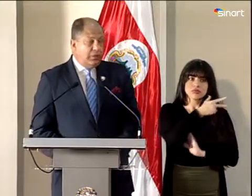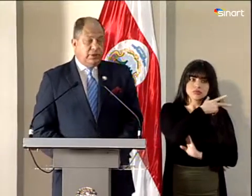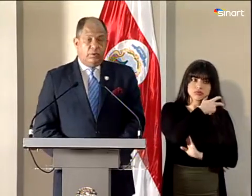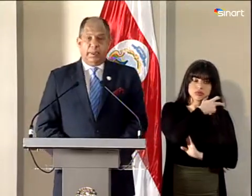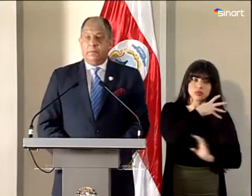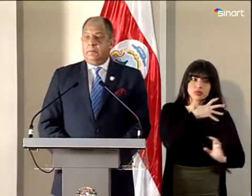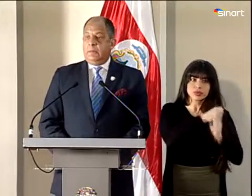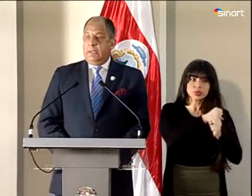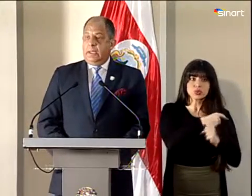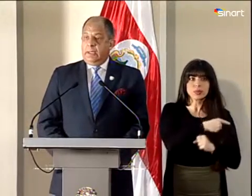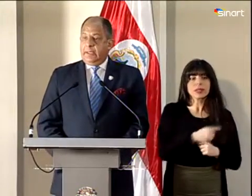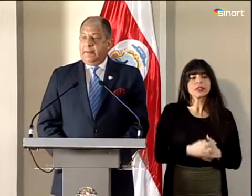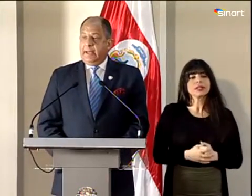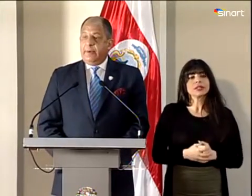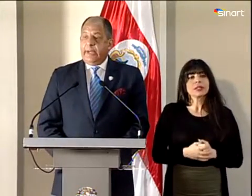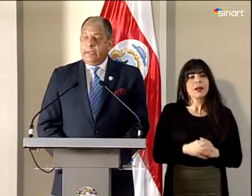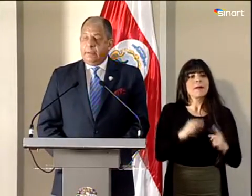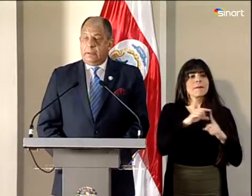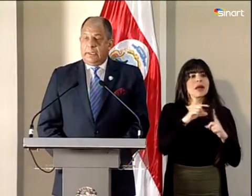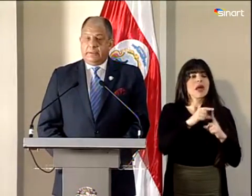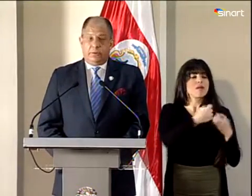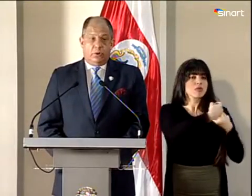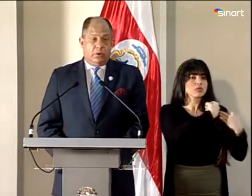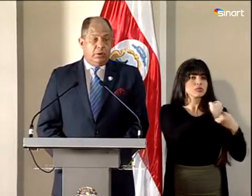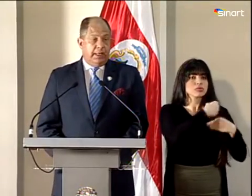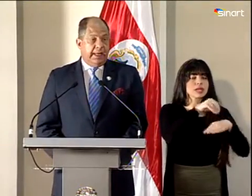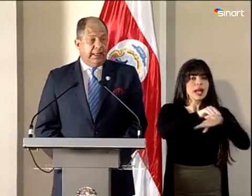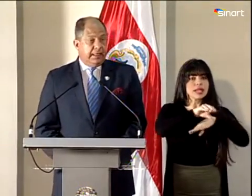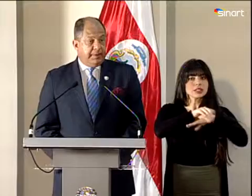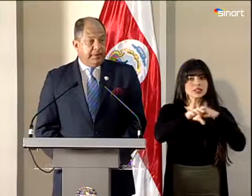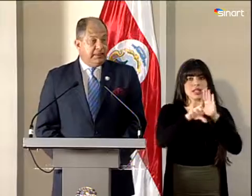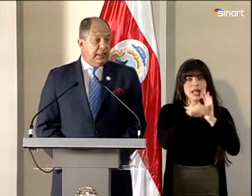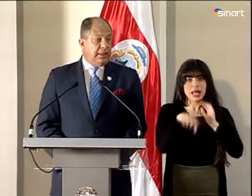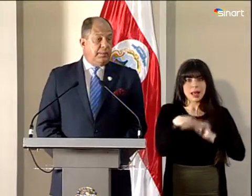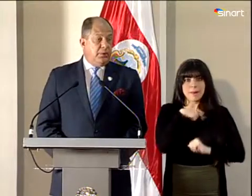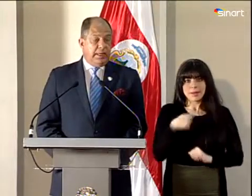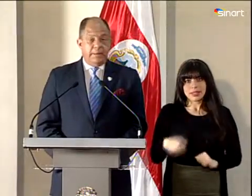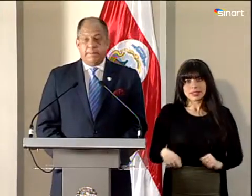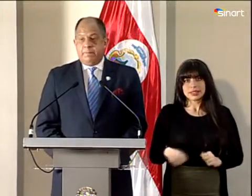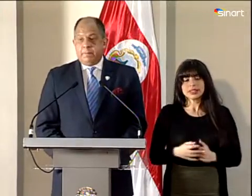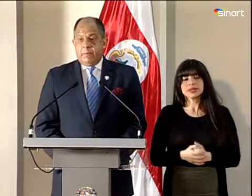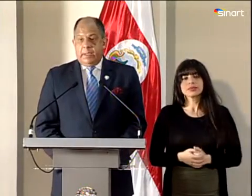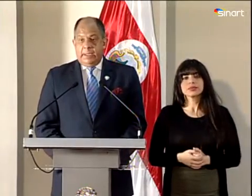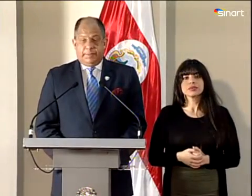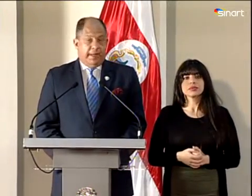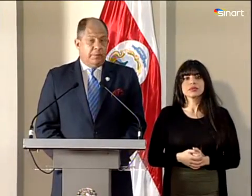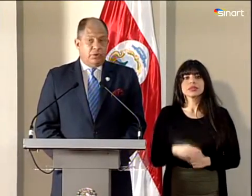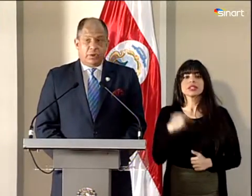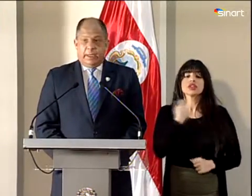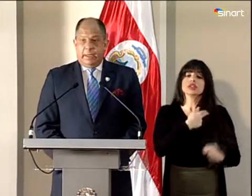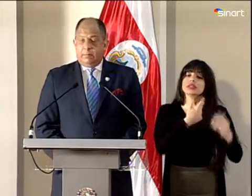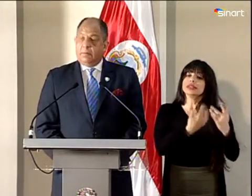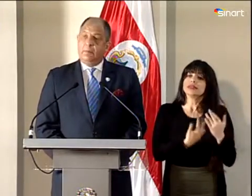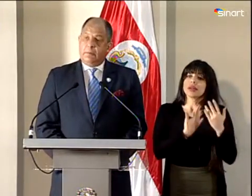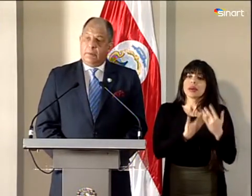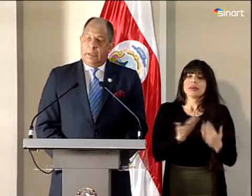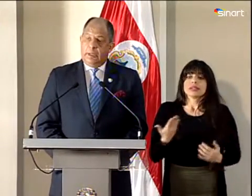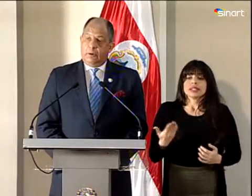un resumen en la palabra del asesor legal de la Presidencia de la República, y esperamos